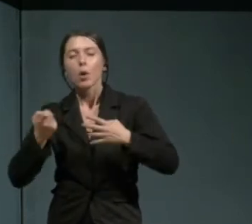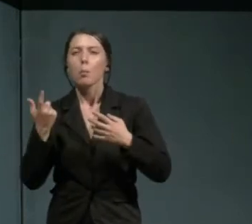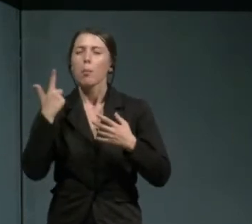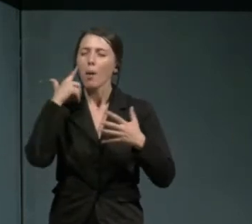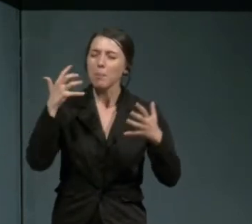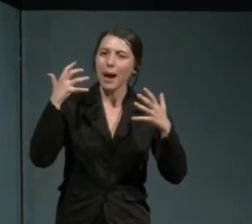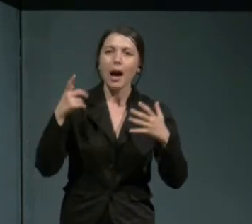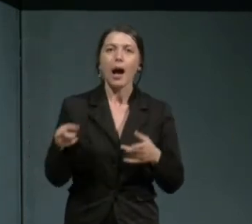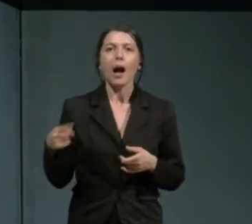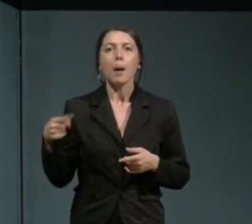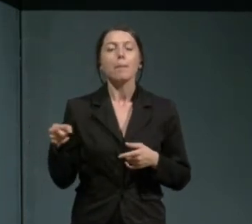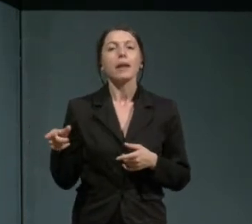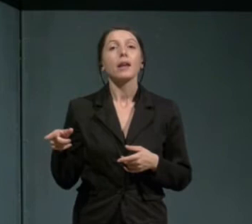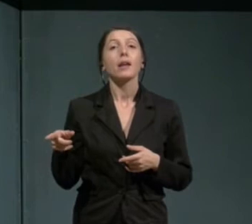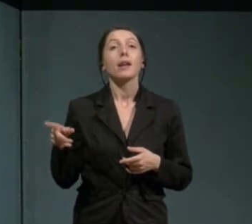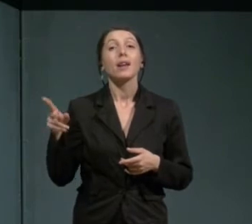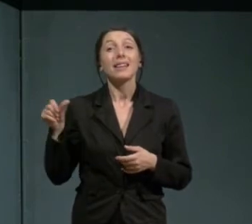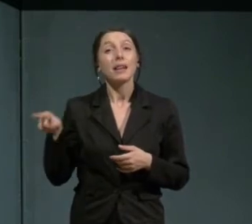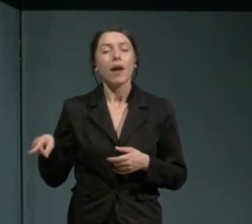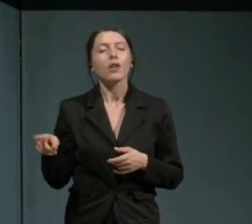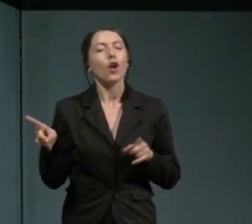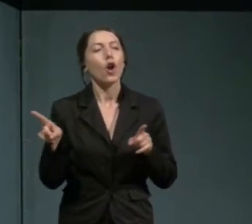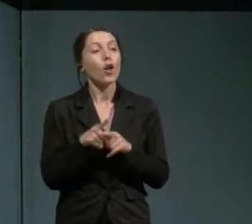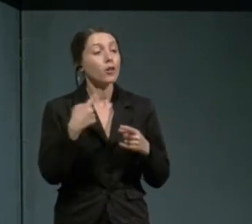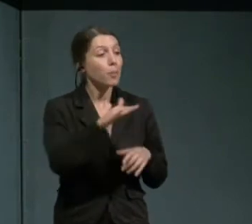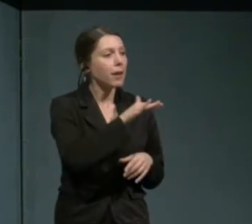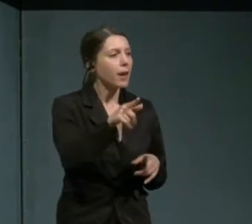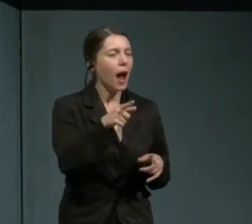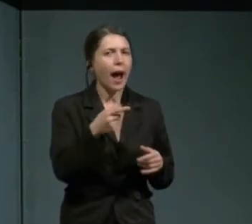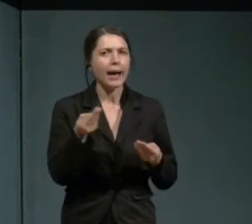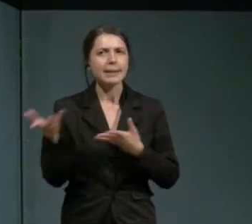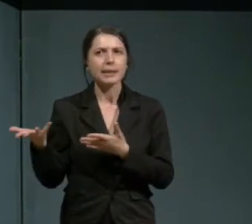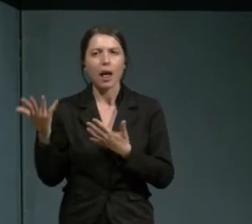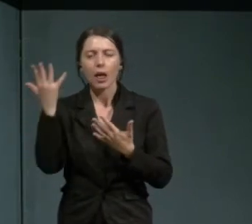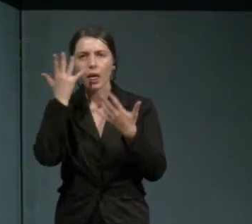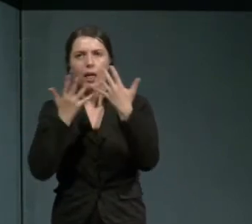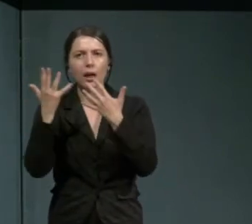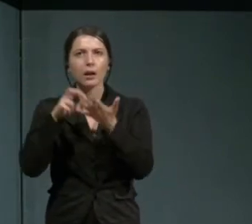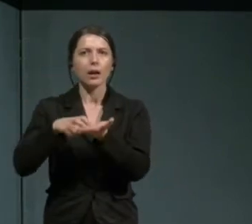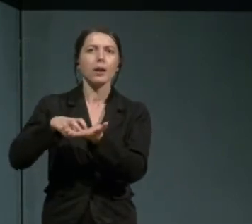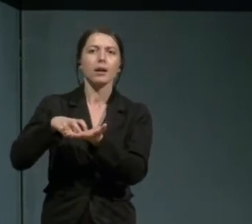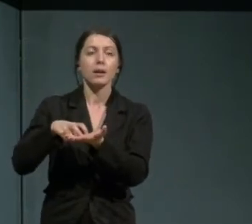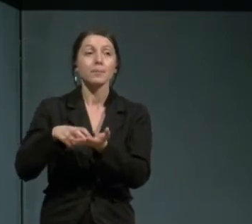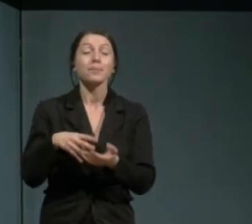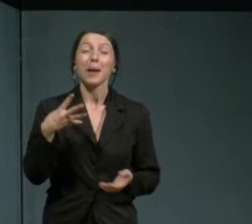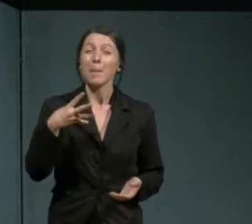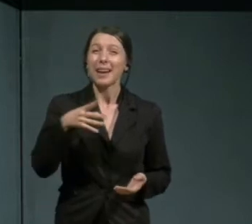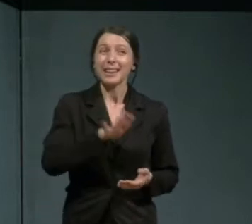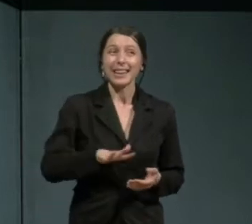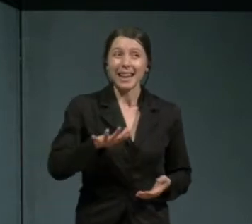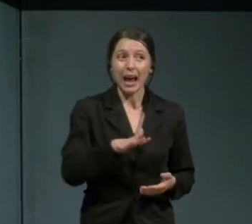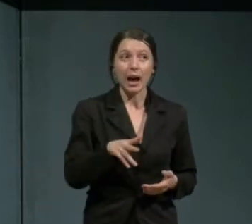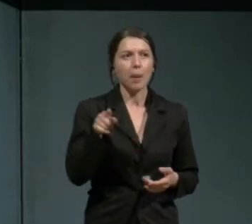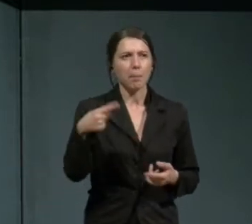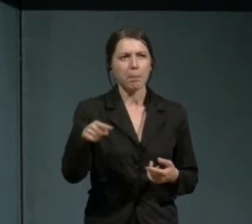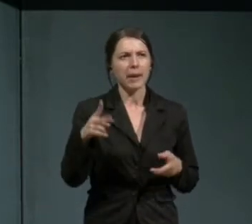che sarà comunque turbato da questi ragazzi a marsiglia di fatto e questo è proprio